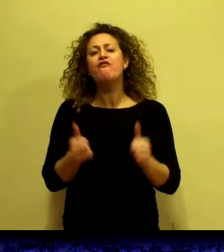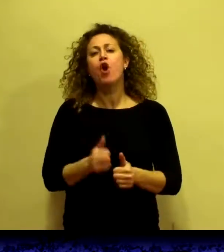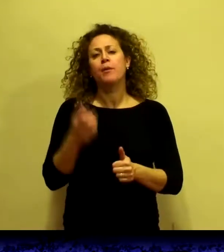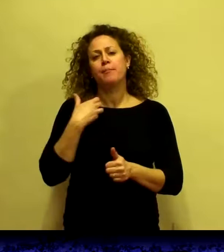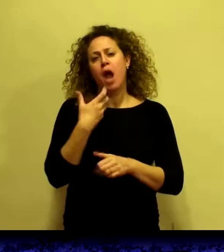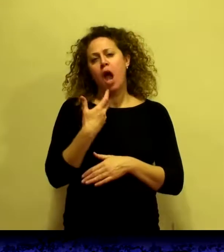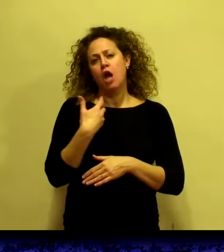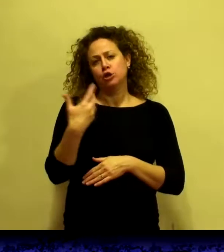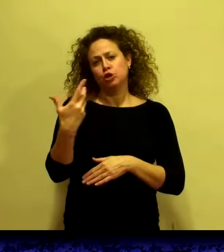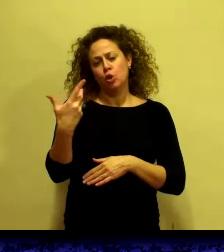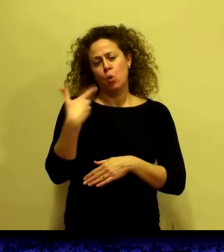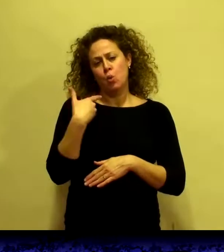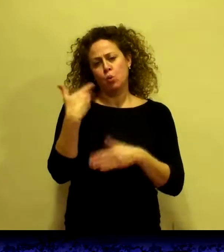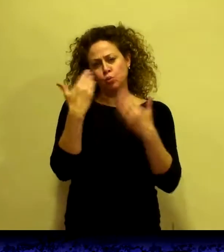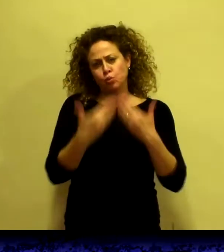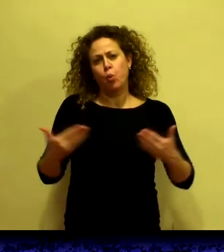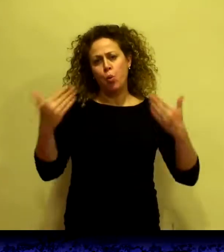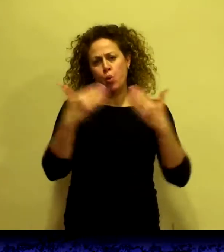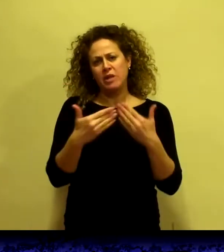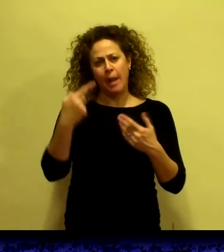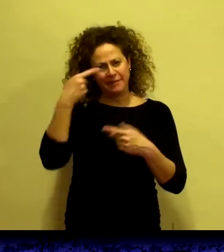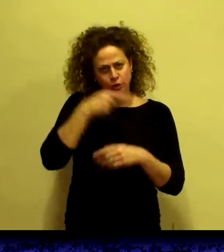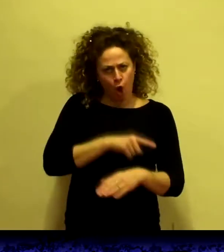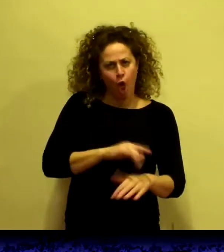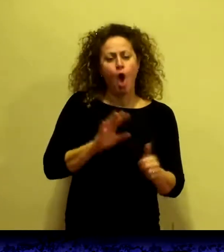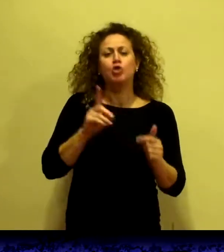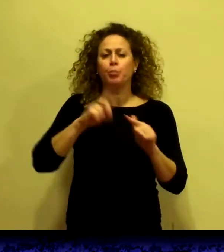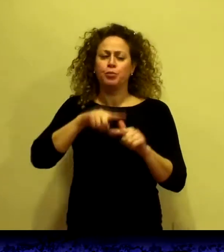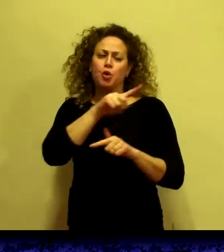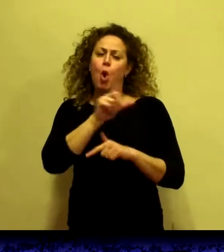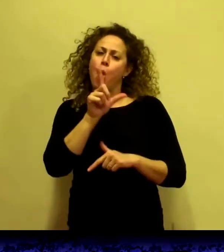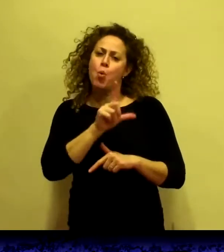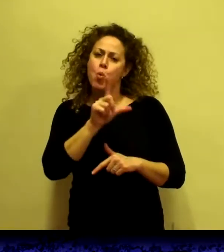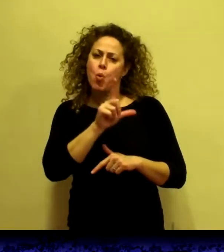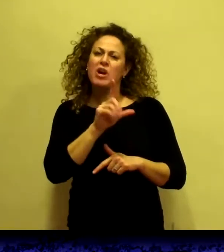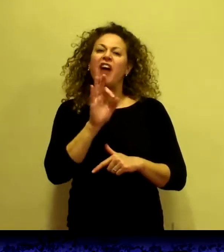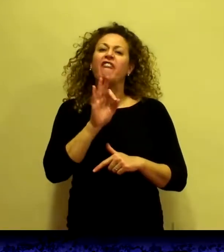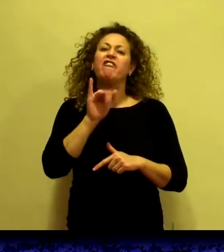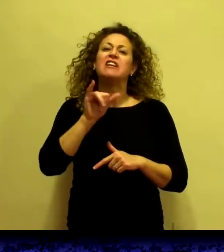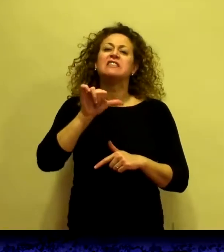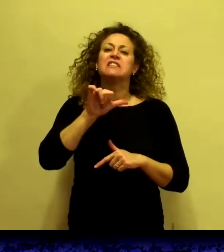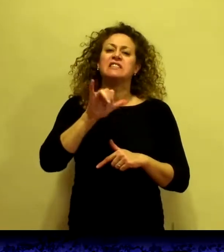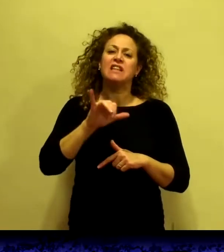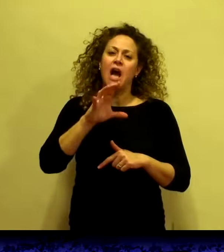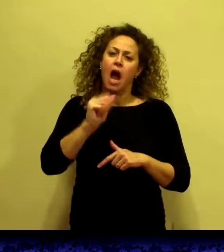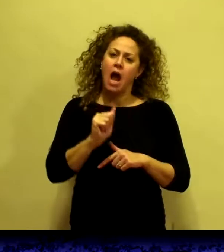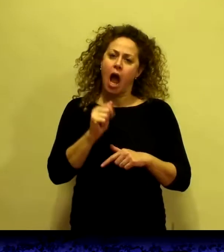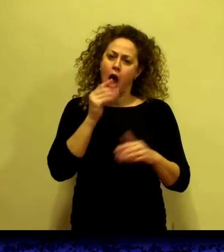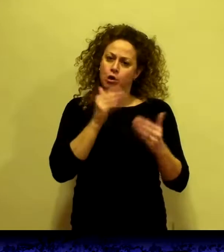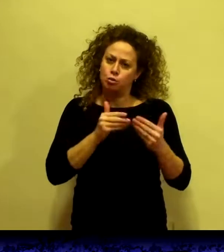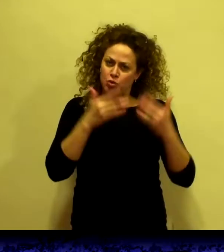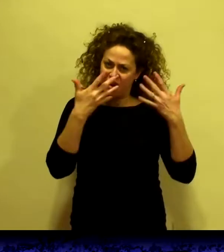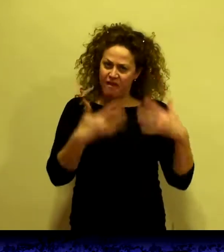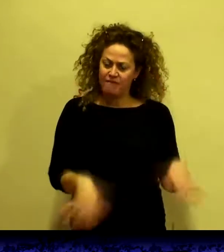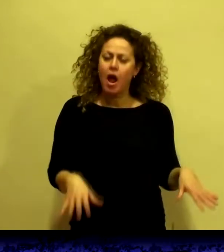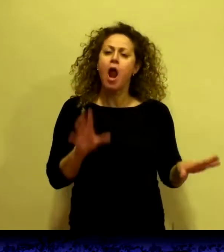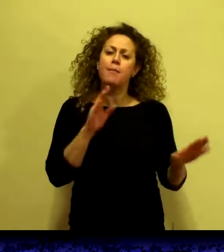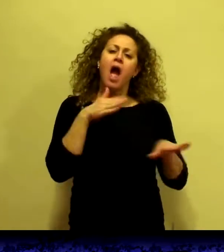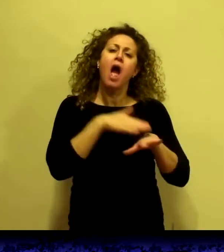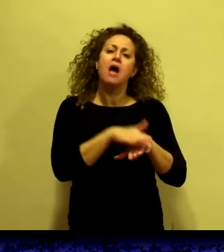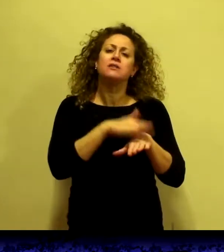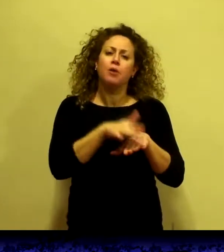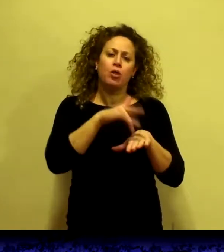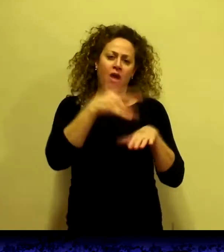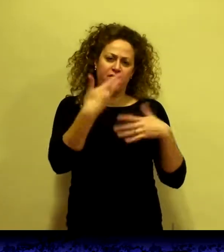formazione specifica in ambito psicologico, ma sia Luca, che pur avendo studiato fisica ha avuto esperienza con ragazzi appunto